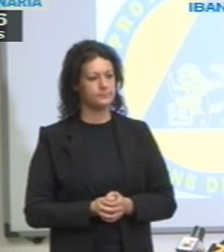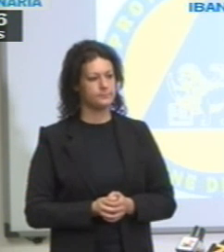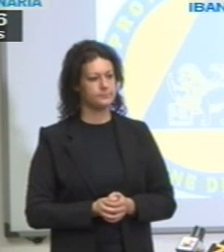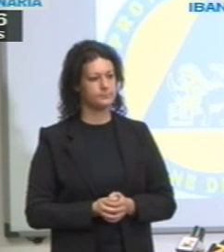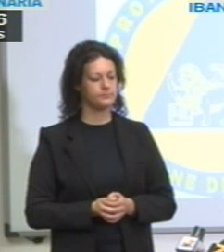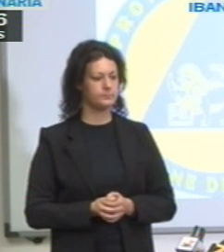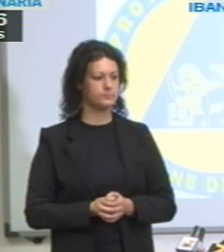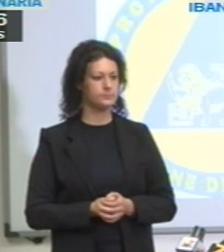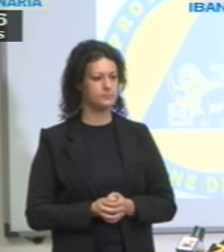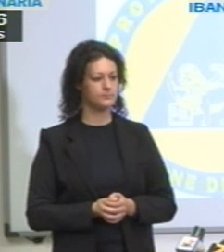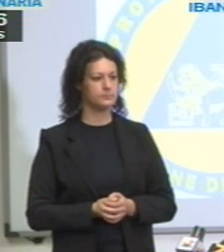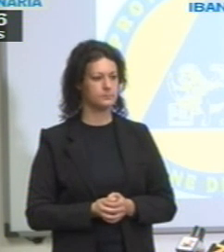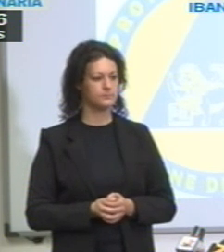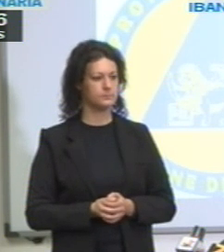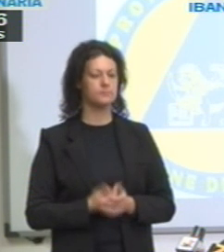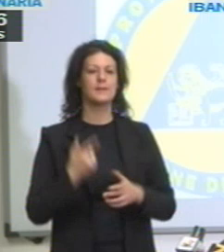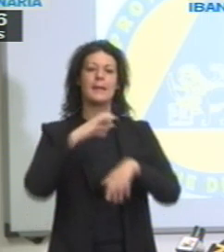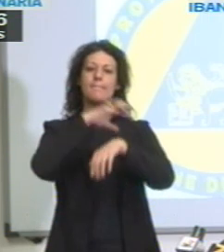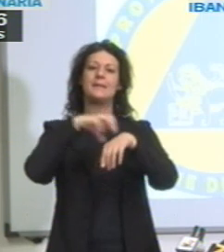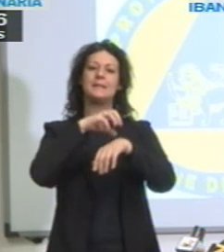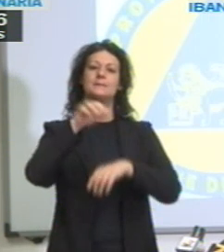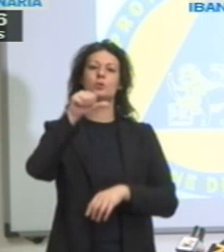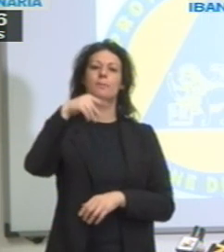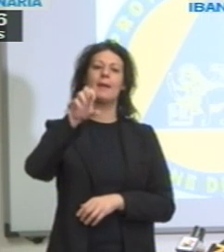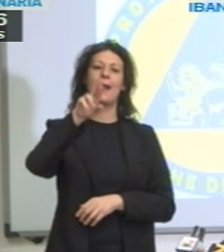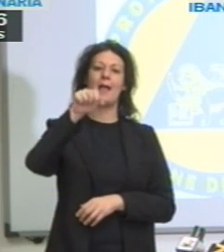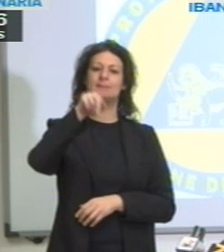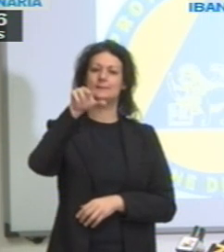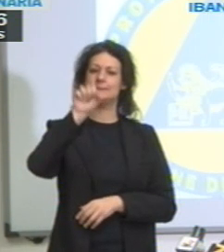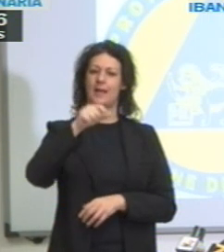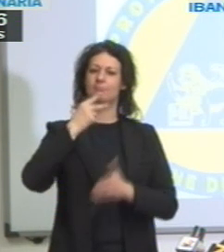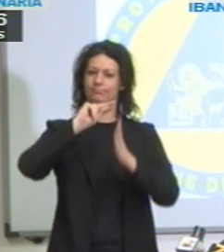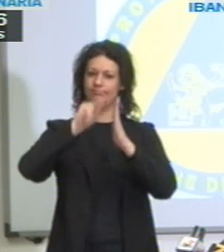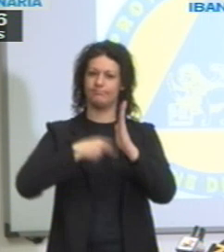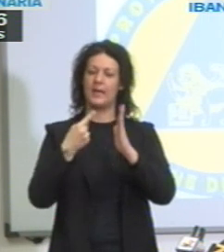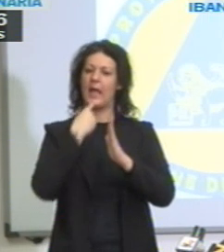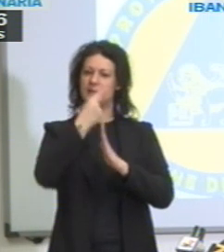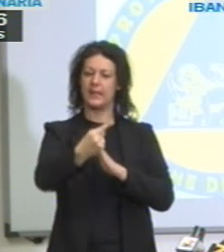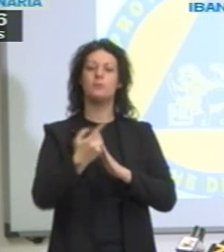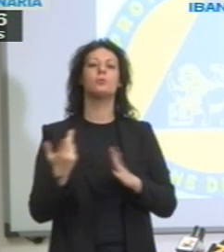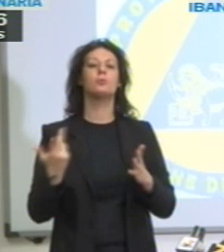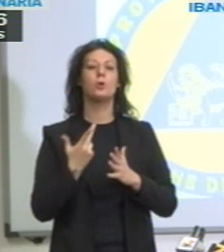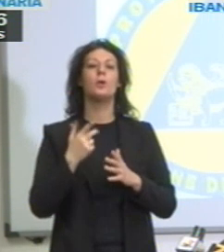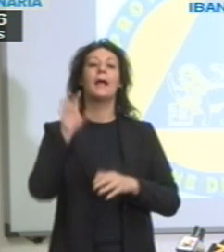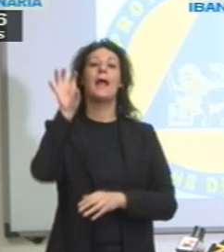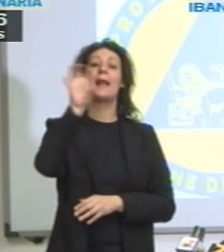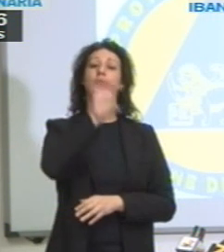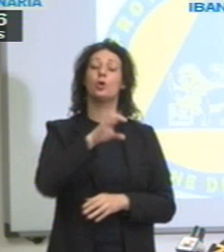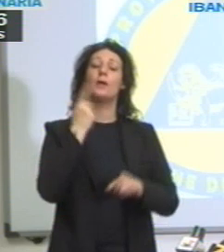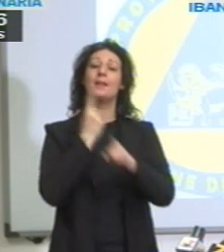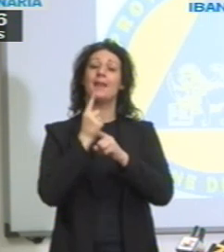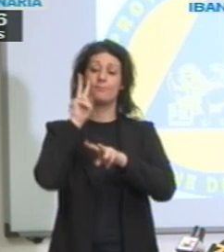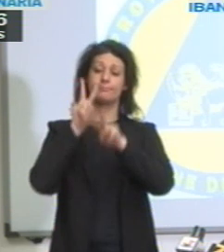firmato dal ministro Speranza prevede che le regioni debbano monitorare almeno il 60% dei